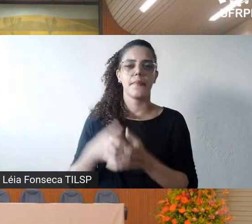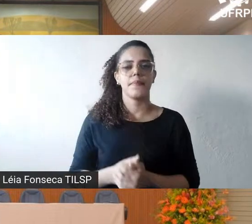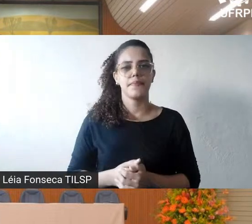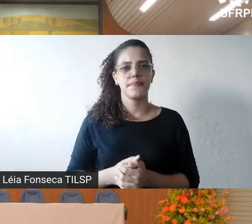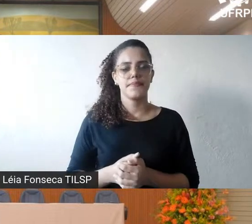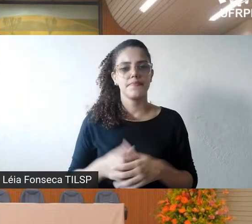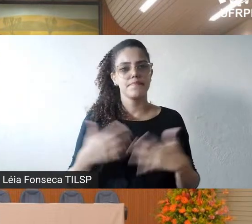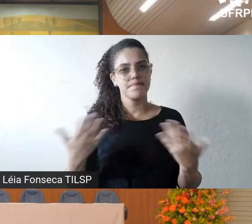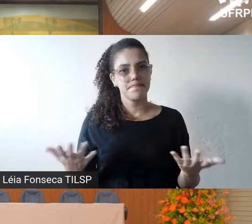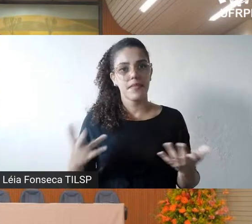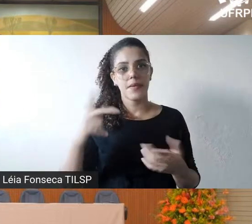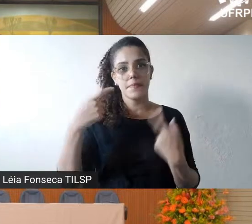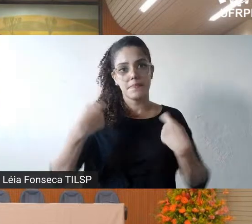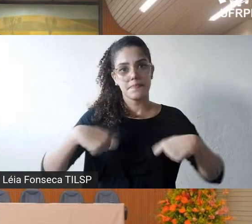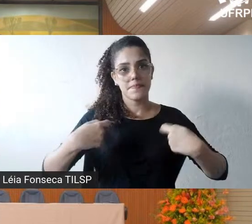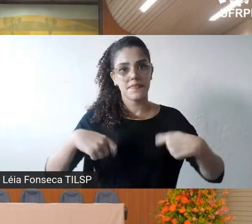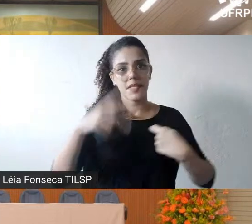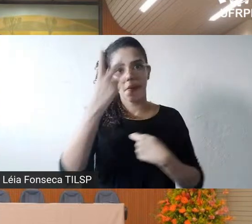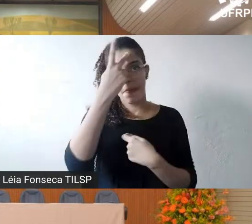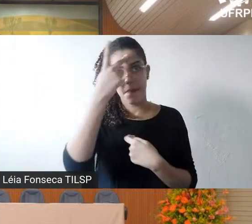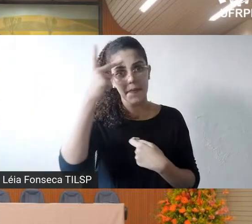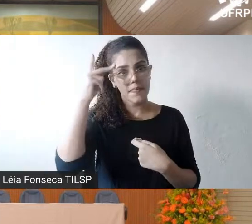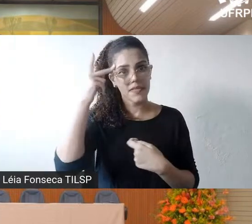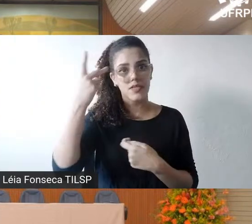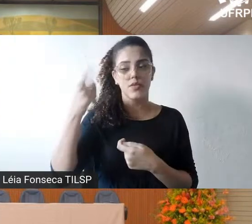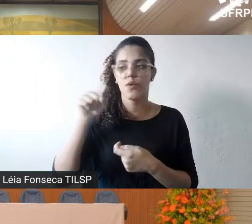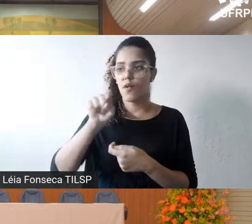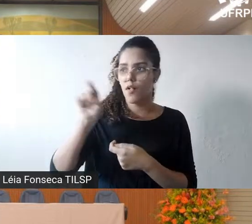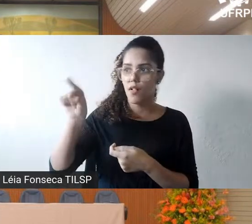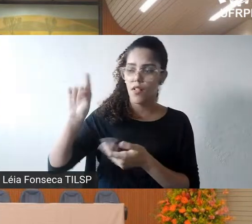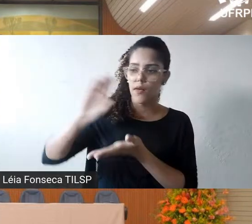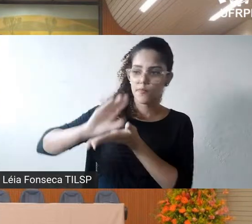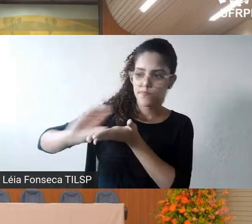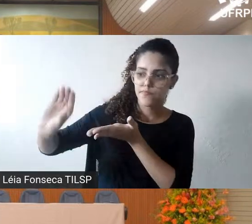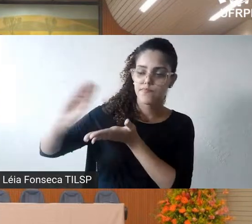para ajudar essas pessoas. Ninguém pode fechar e largar a mão dessas pessoas.